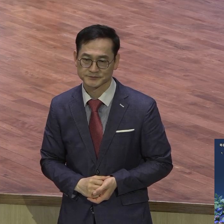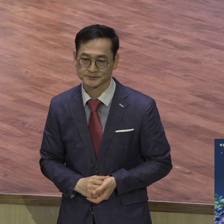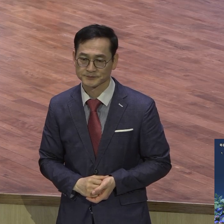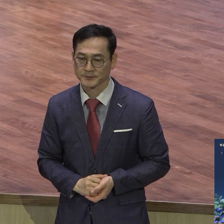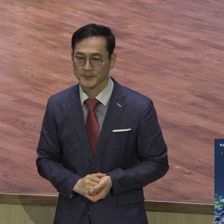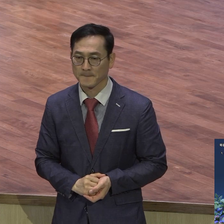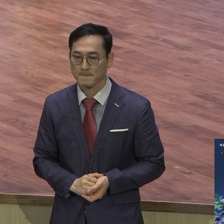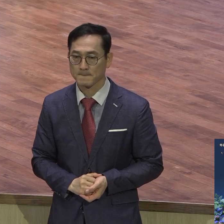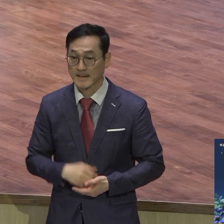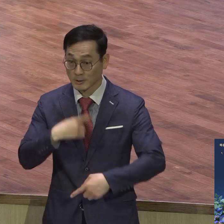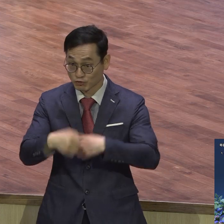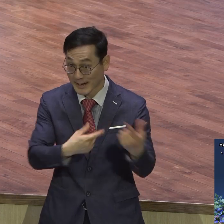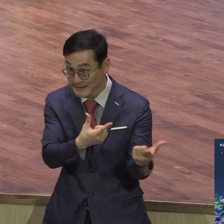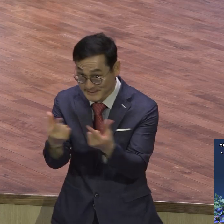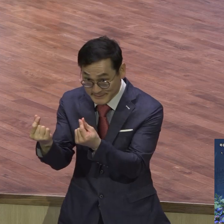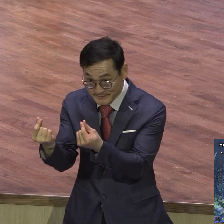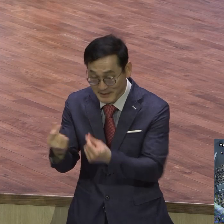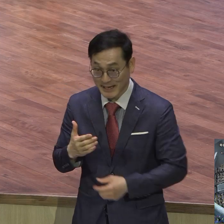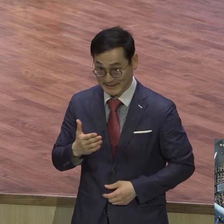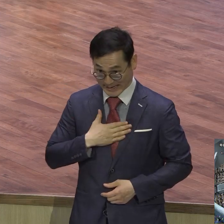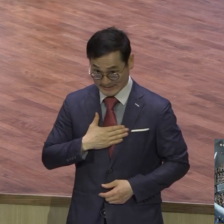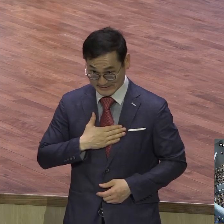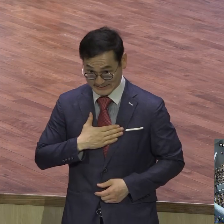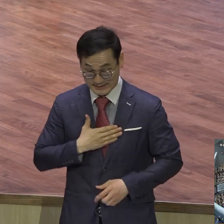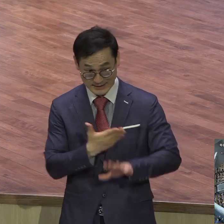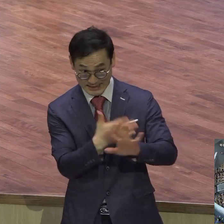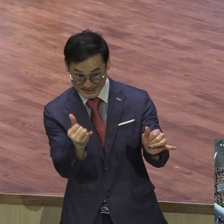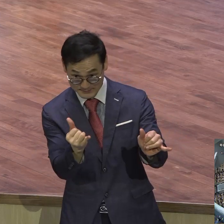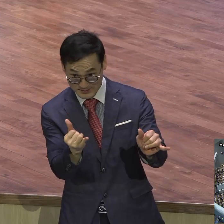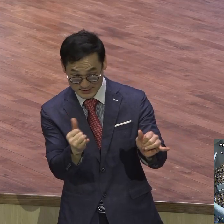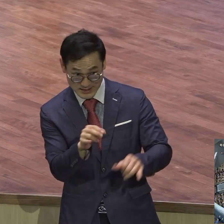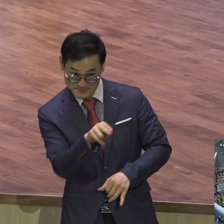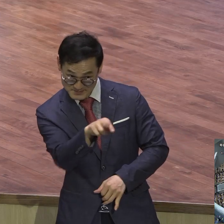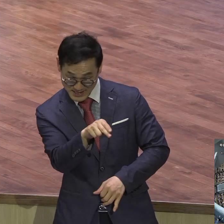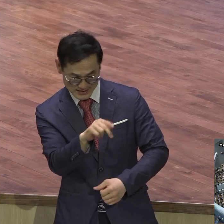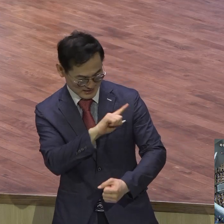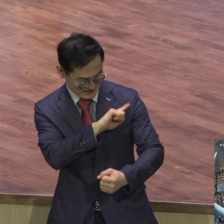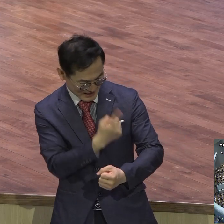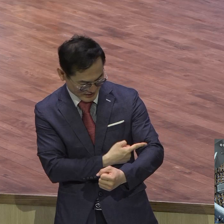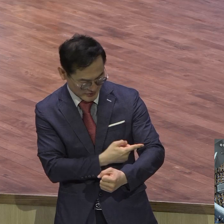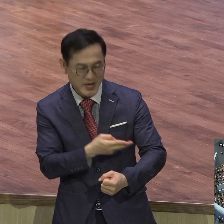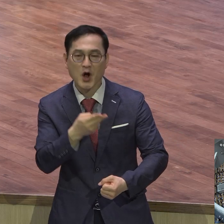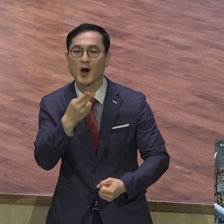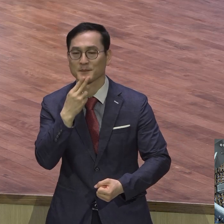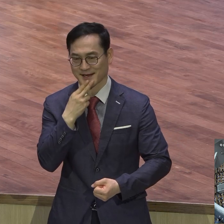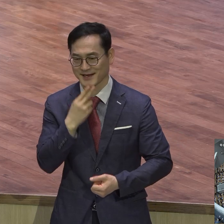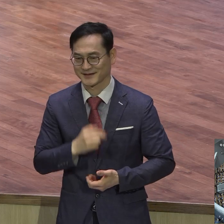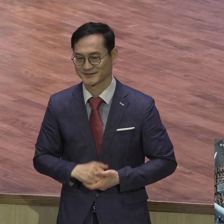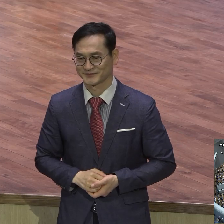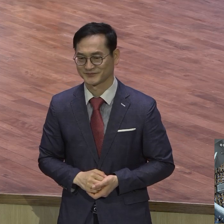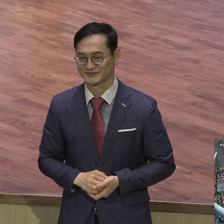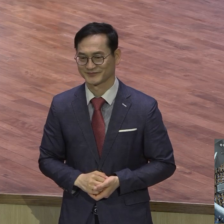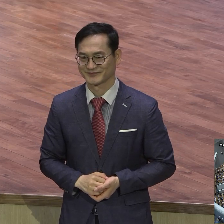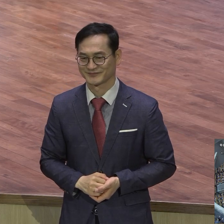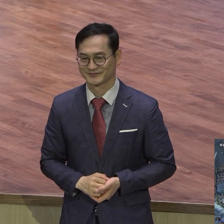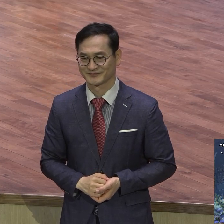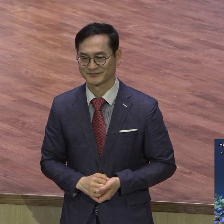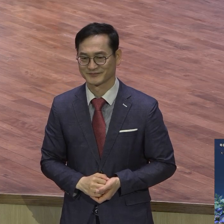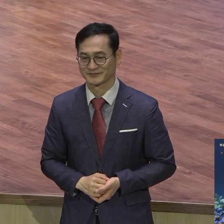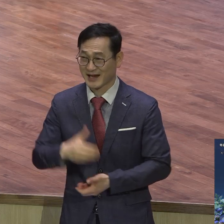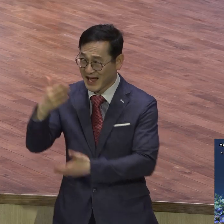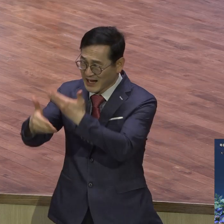따라서 나는 남을 비판할 자격이 없다 하나님